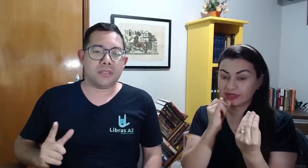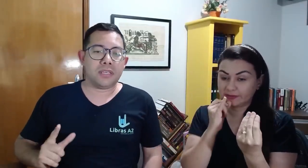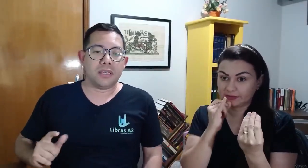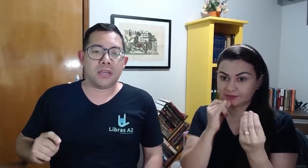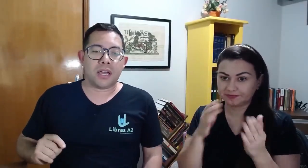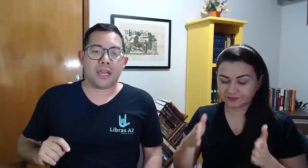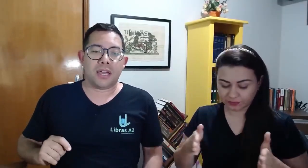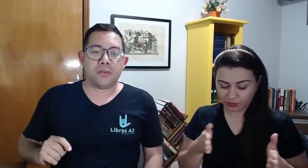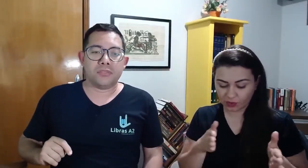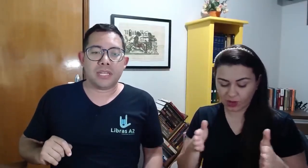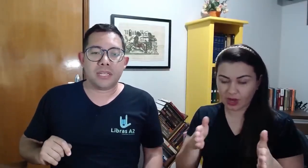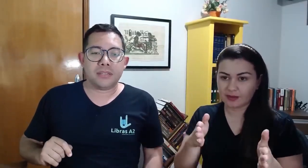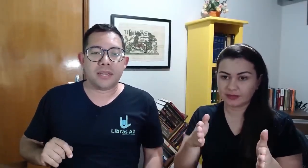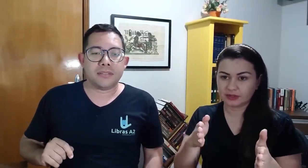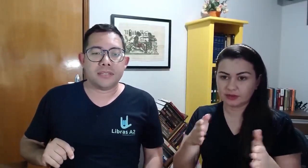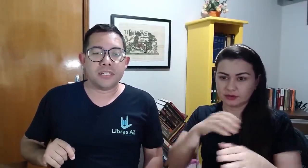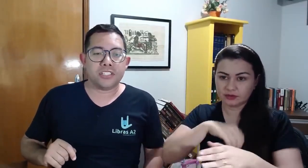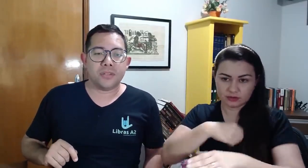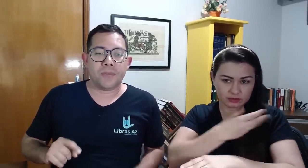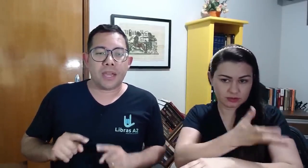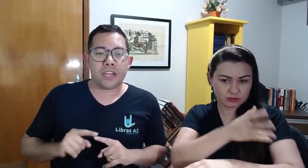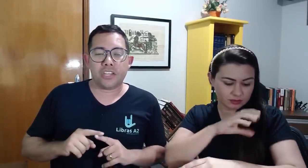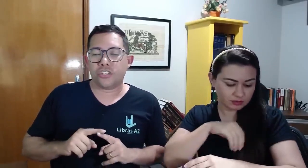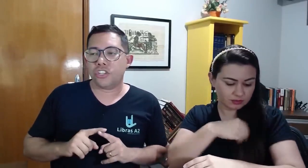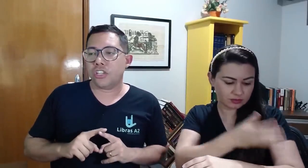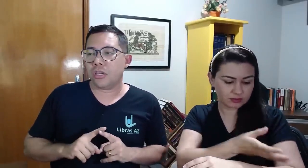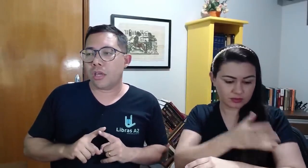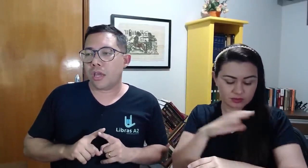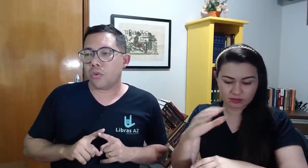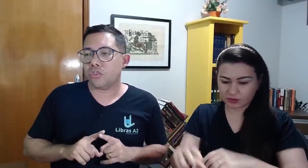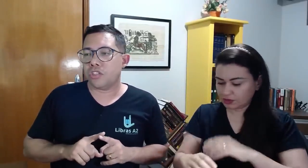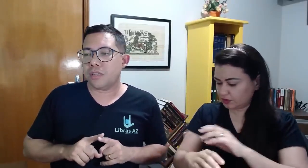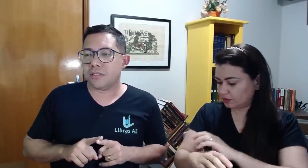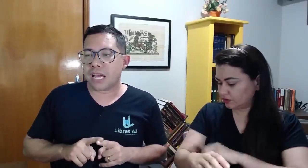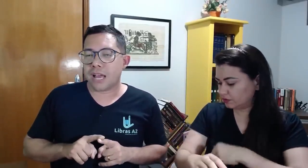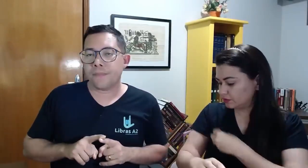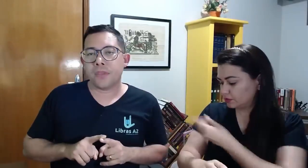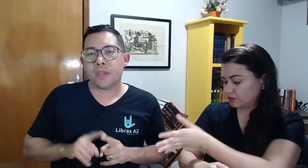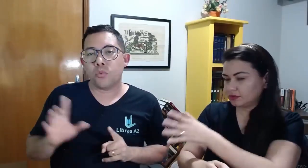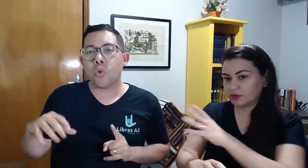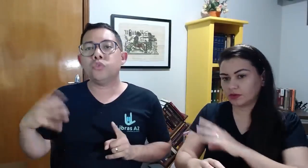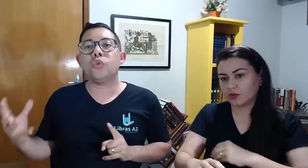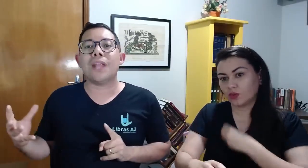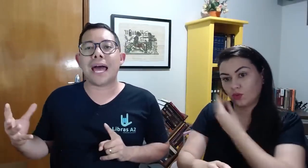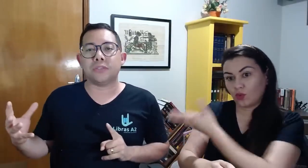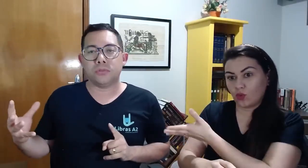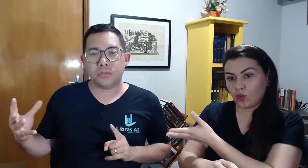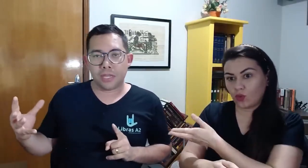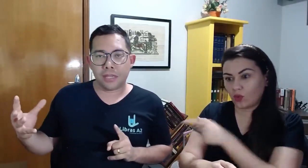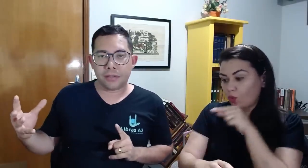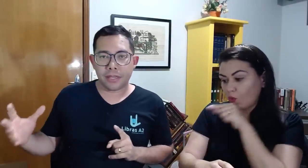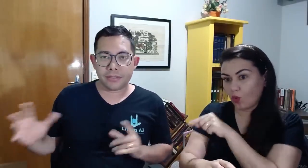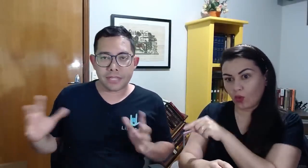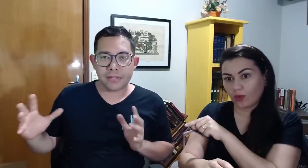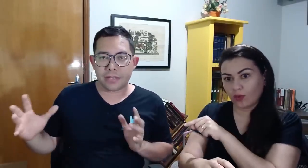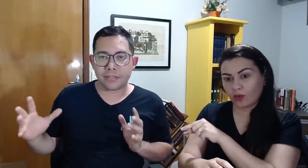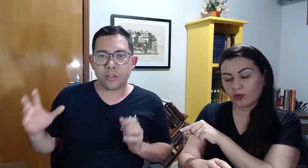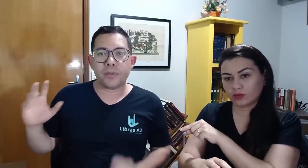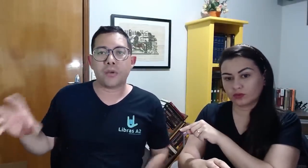Se não seria interessante a gente utilizar o outro lado, né, da sinalização para